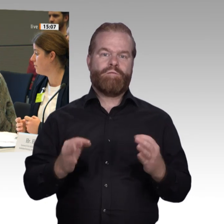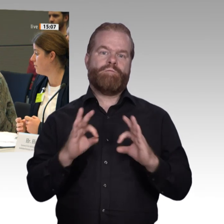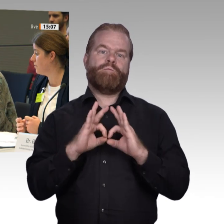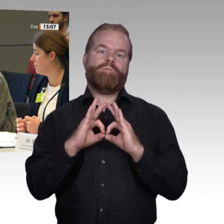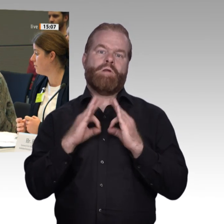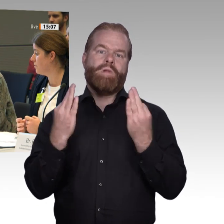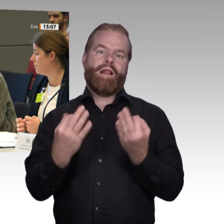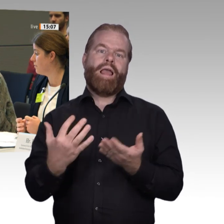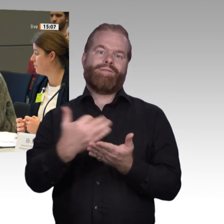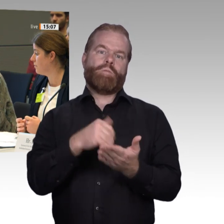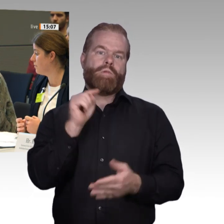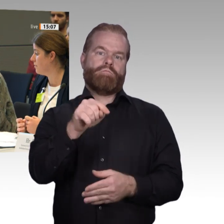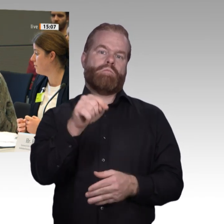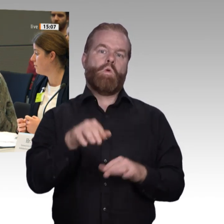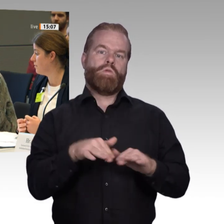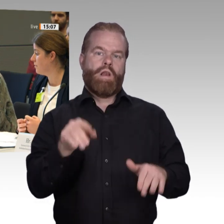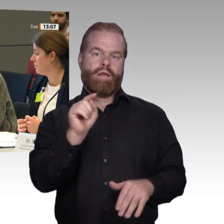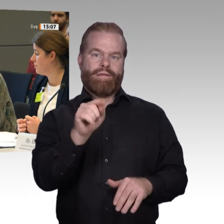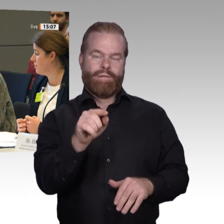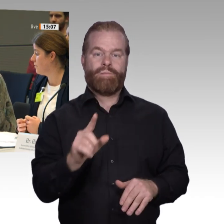von 1.800 Euro monatlich zu.